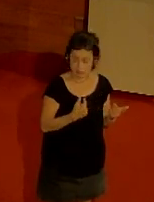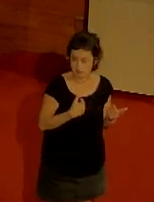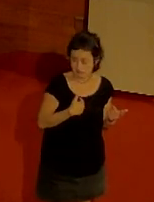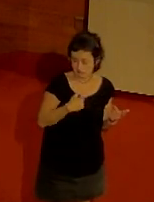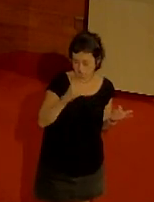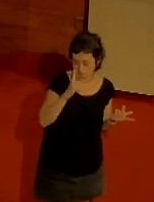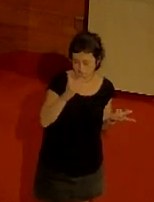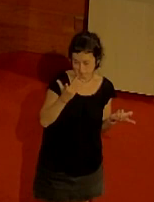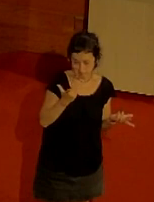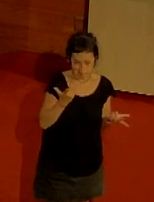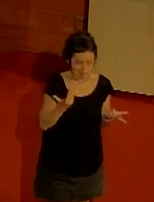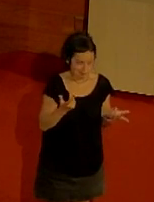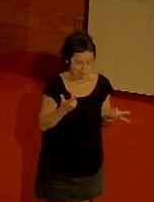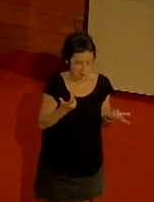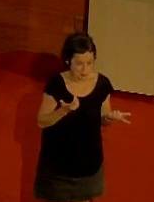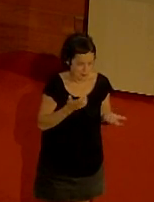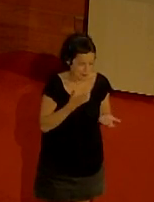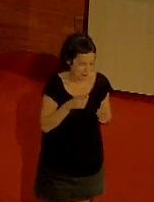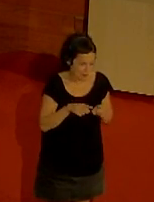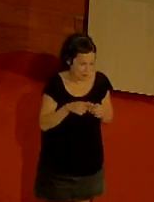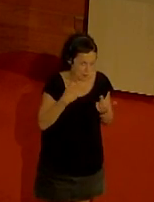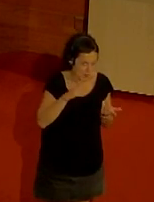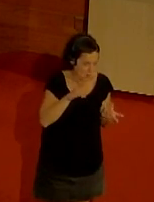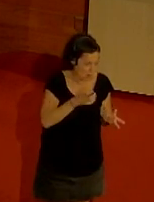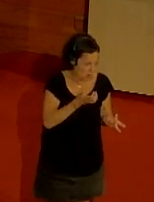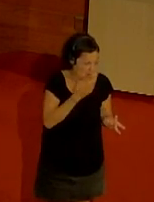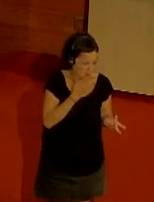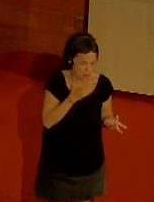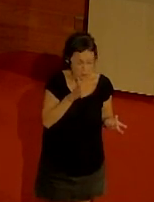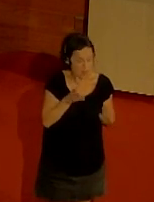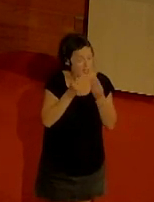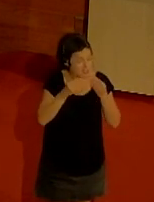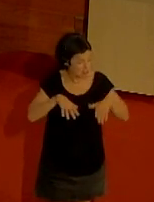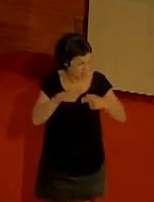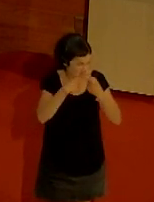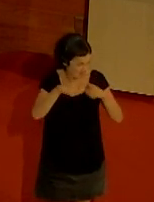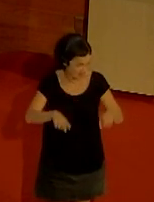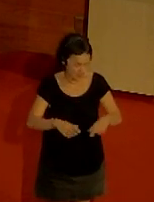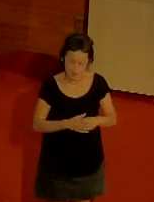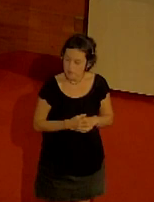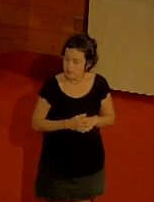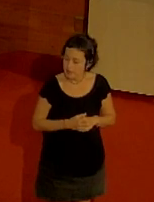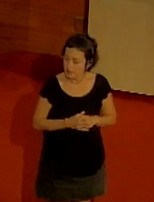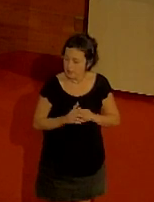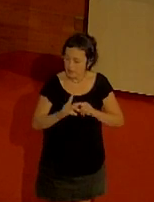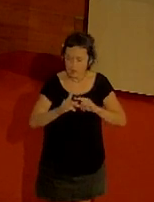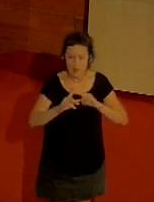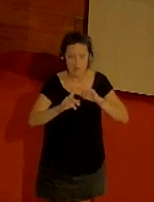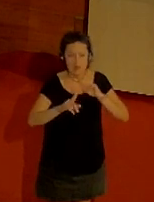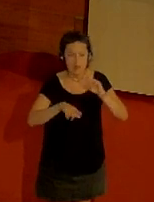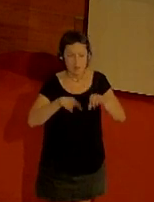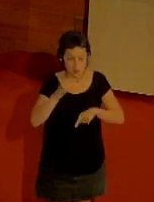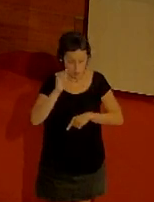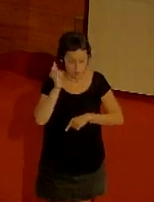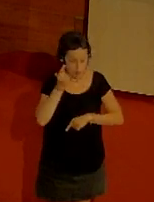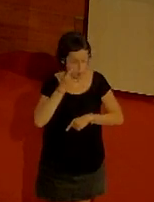digo, como en broma, ¿no? Para, bueno, una historia también un poco, ¿no?, diferente, tal. Vale. Pero luego me di cuenta de la realidad